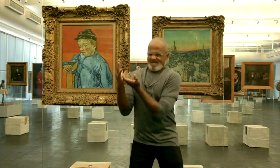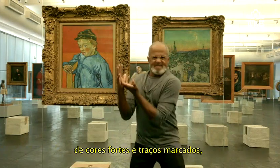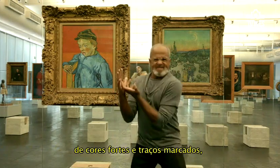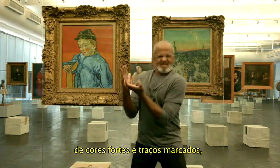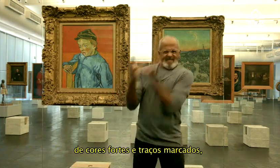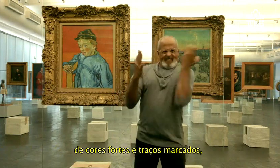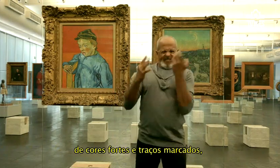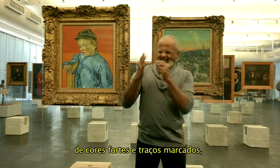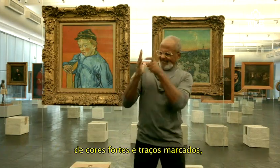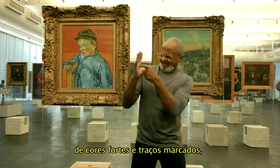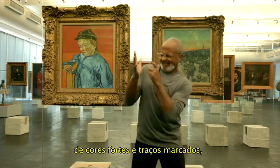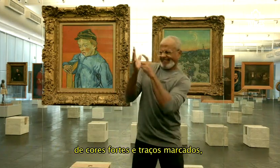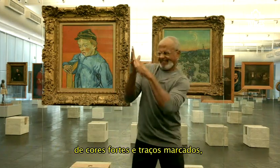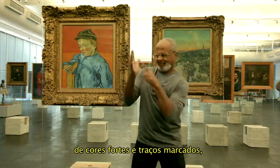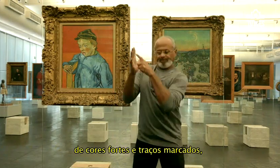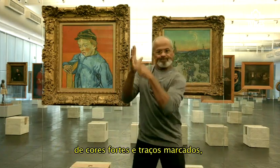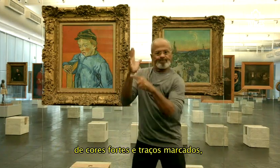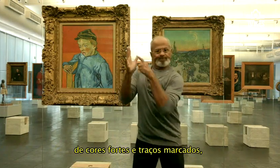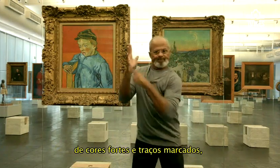De cores fortes e traços marcados,